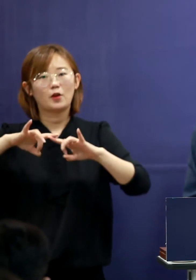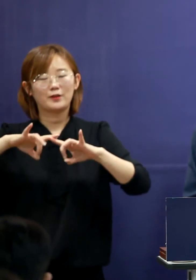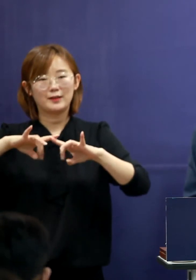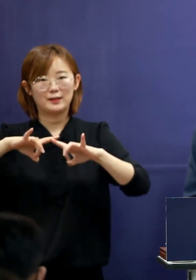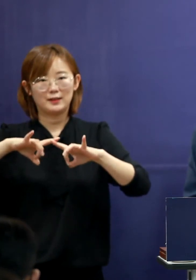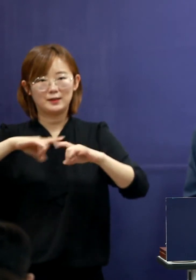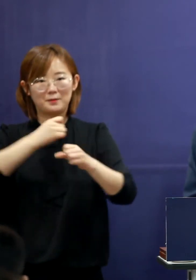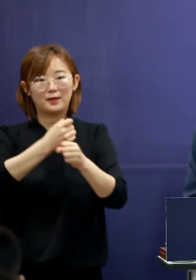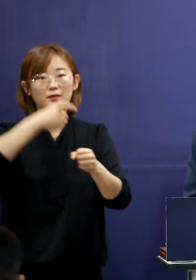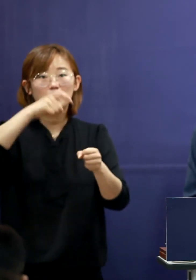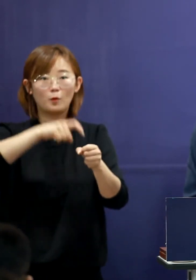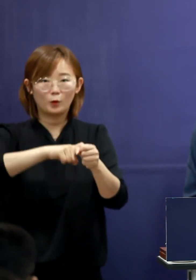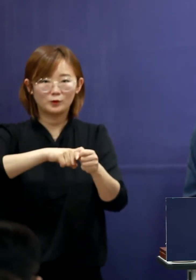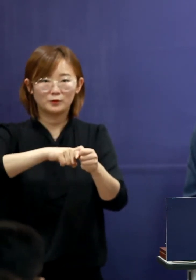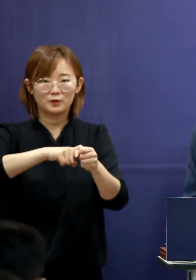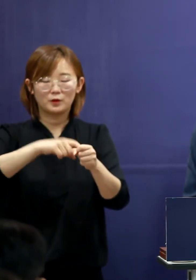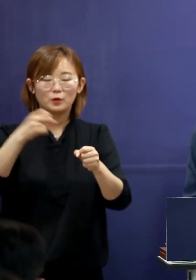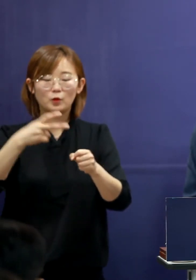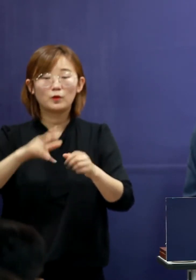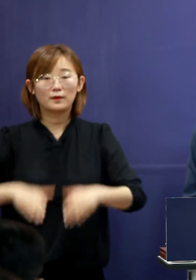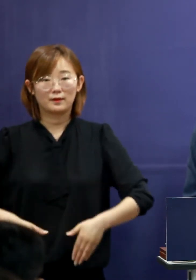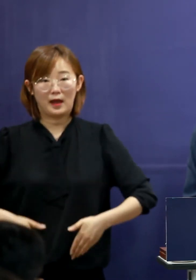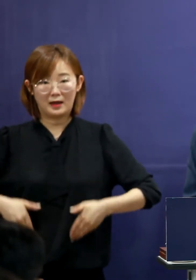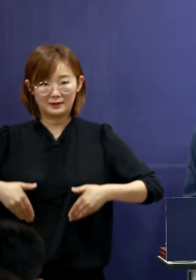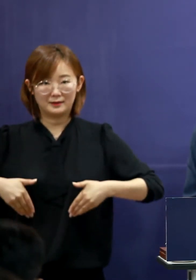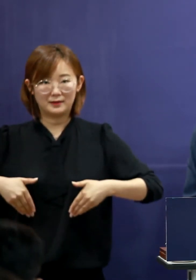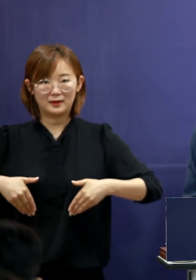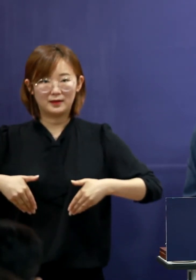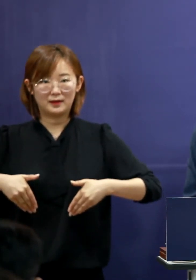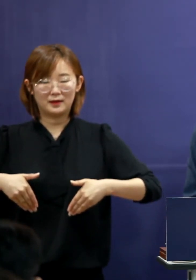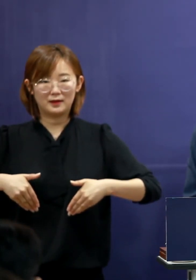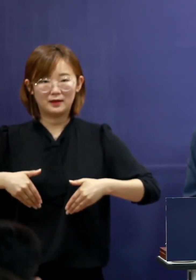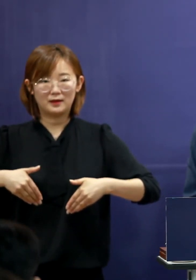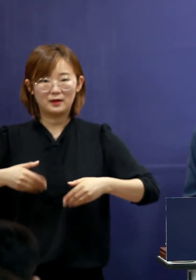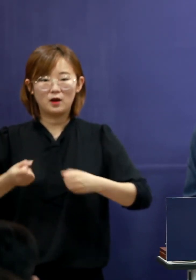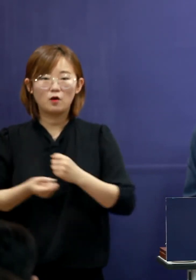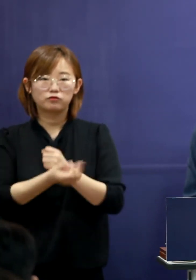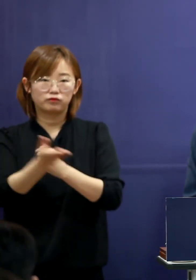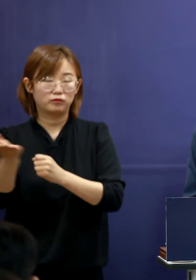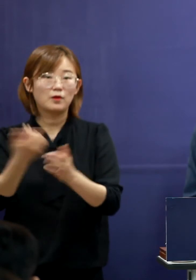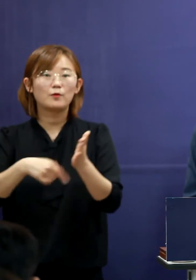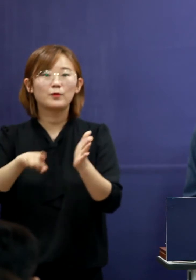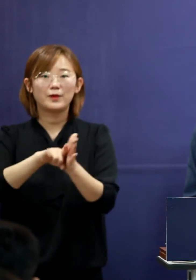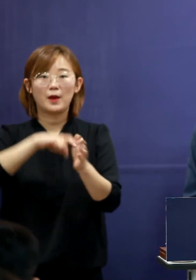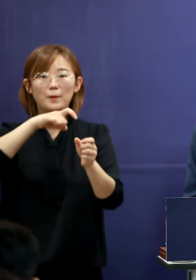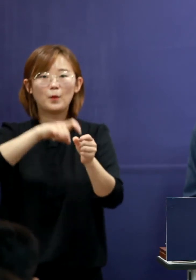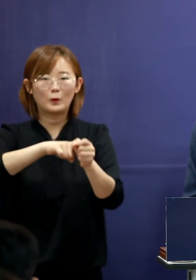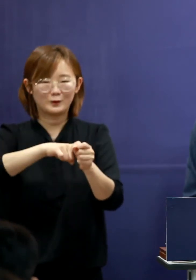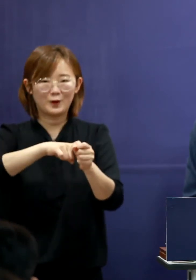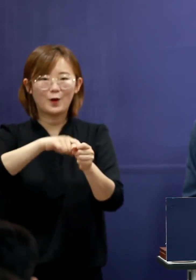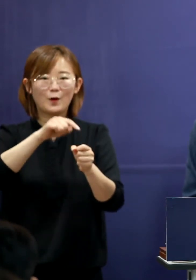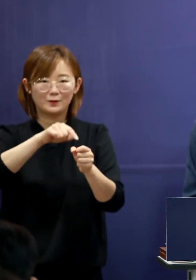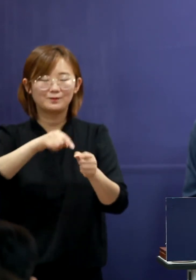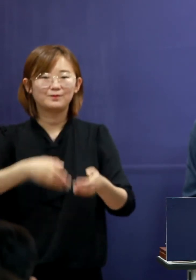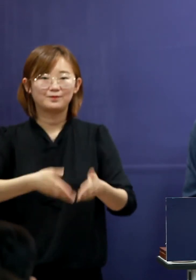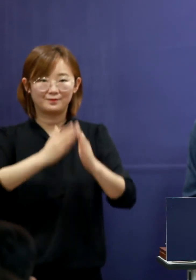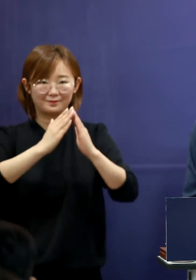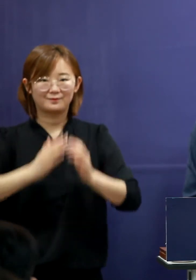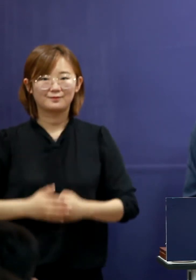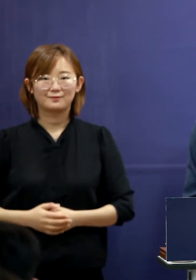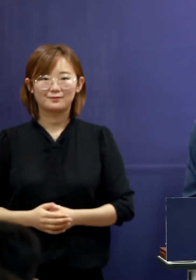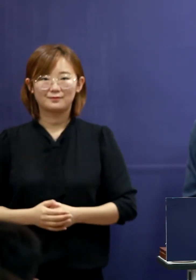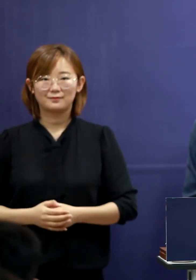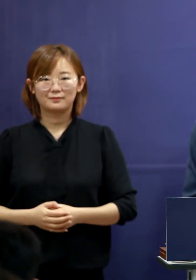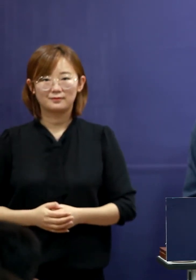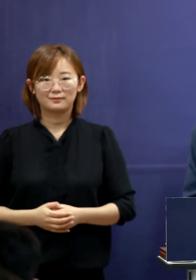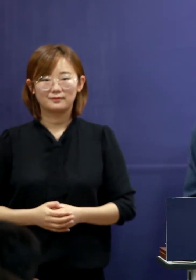다른 한편으로는 난방 공급을 하는 것이거든요. 그래서 난방 공급을 하기 위해서는 그것은 멀리